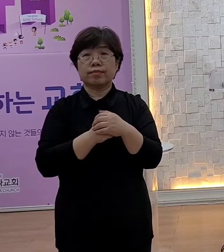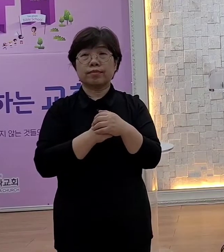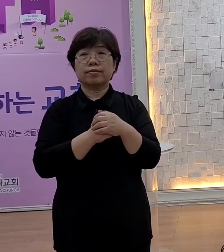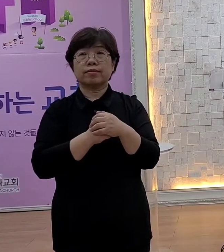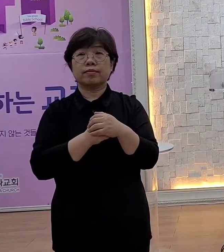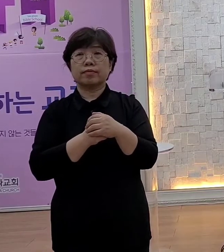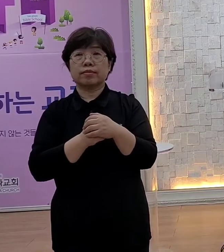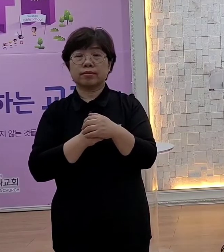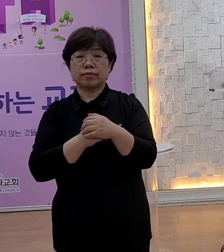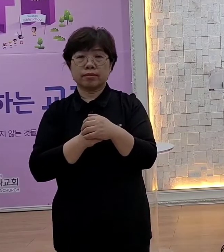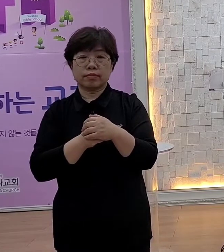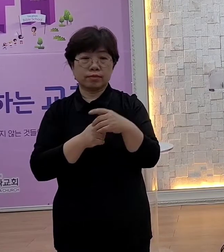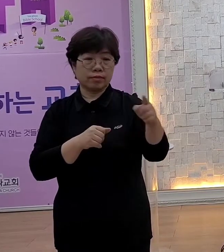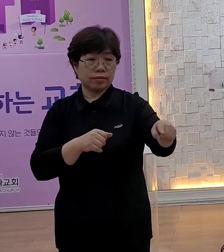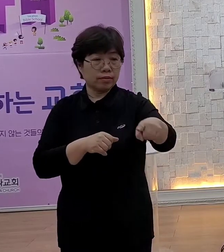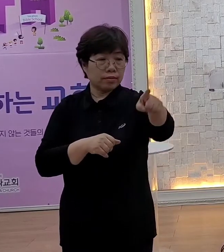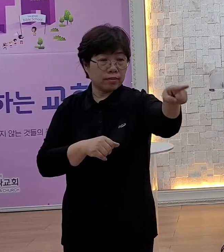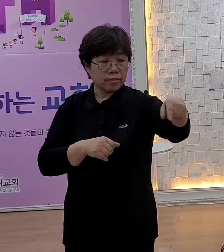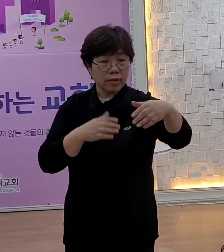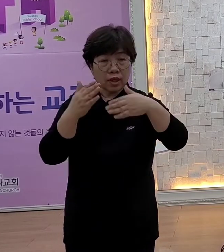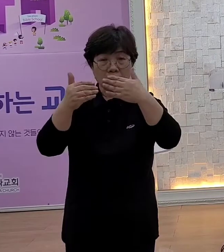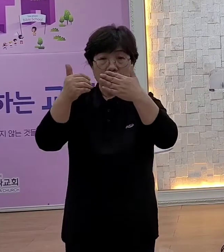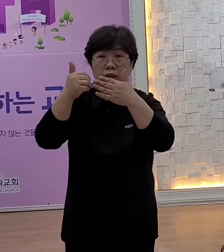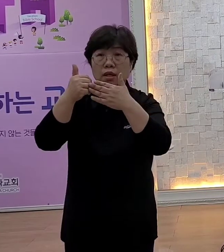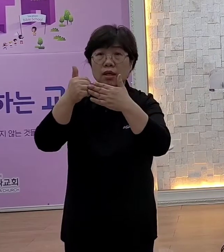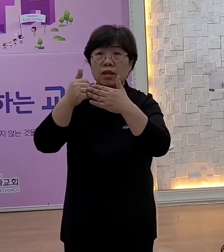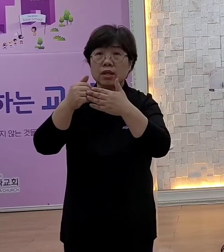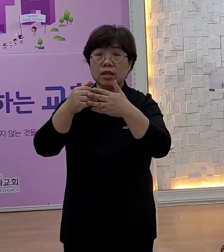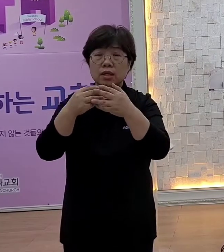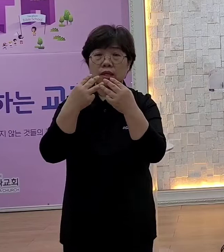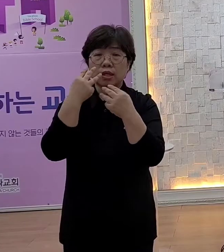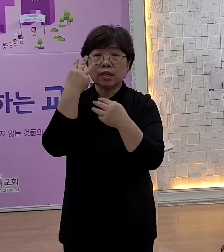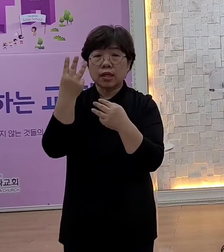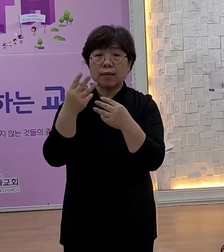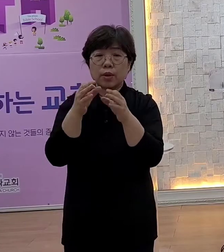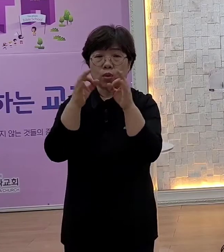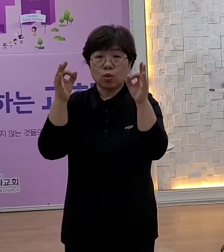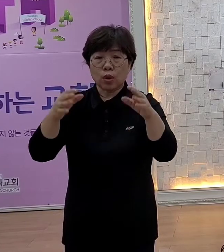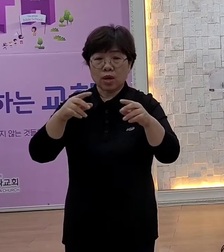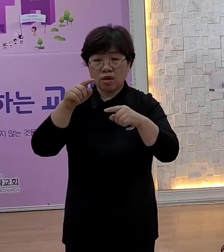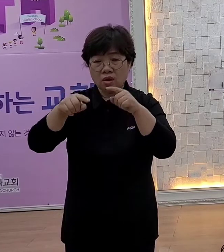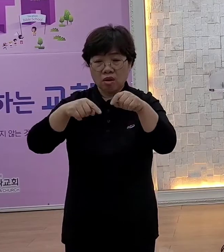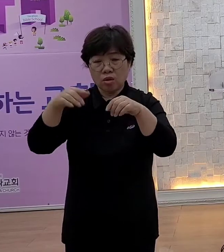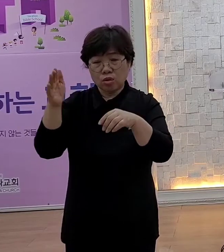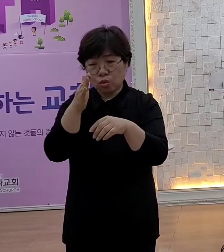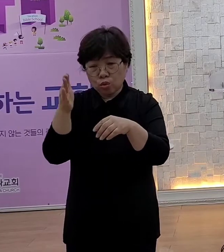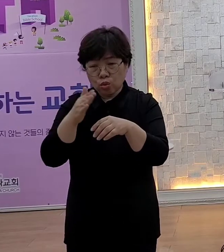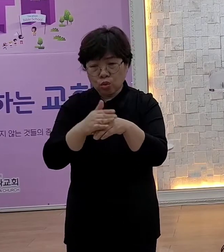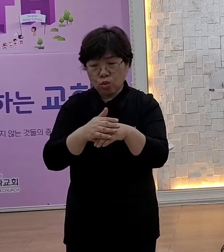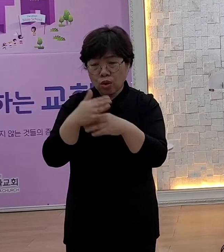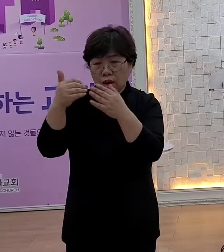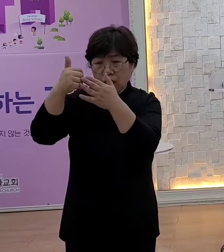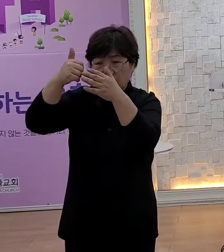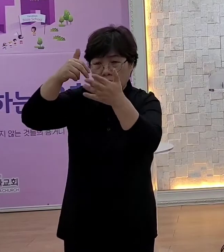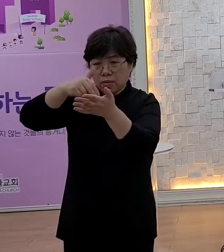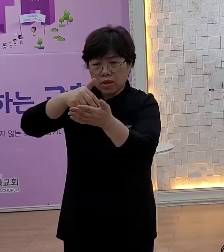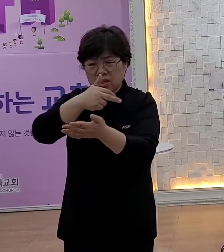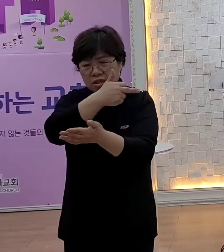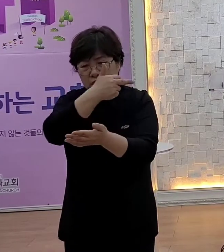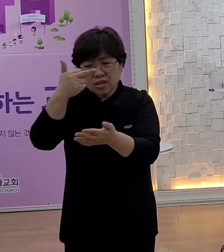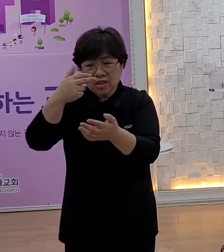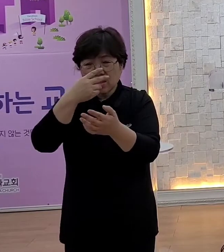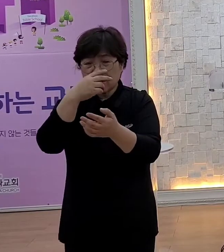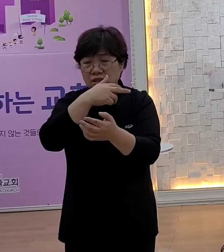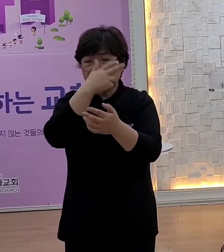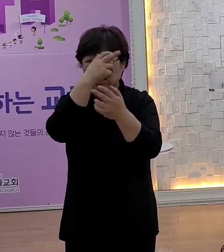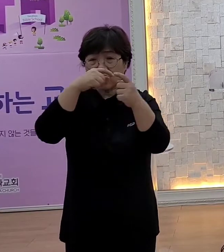있죠. 니느웨는 사흘 동안 걸을 만큼 하나님 앞에 큰